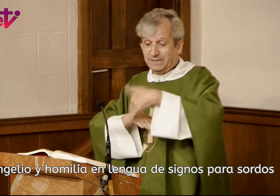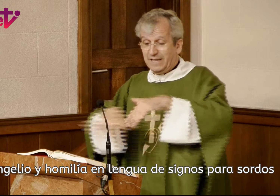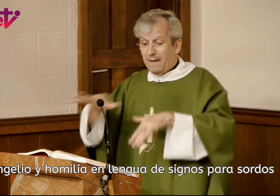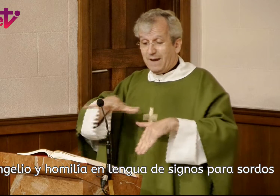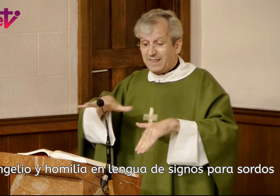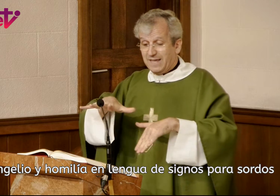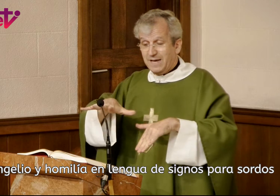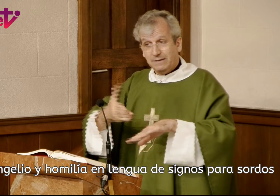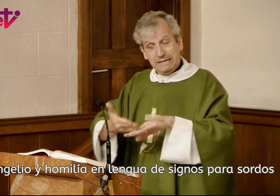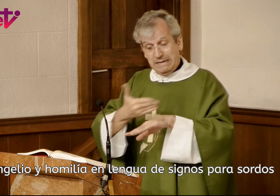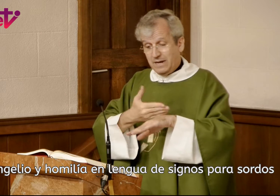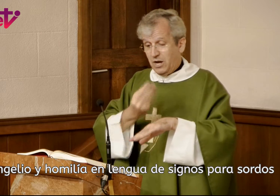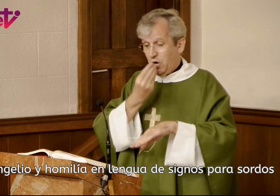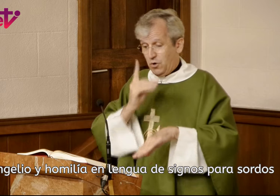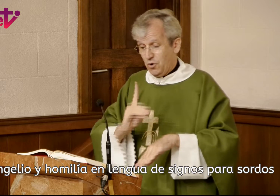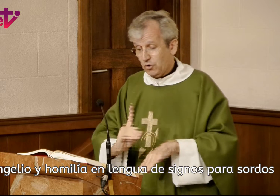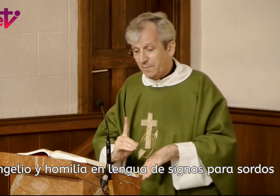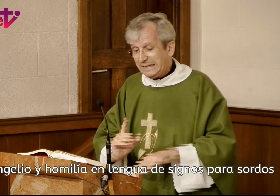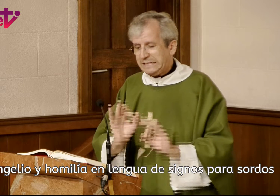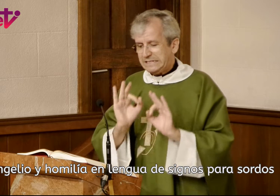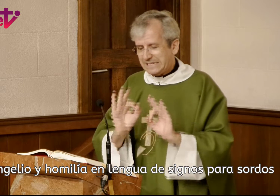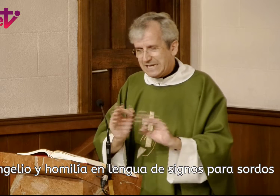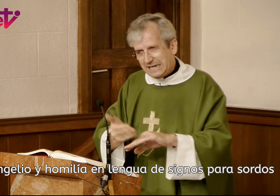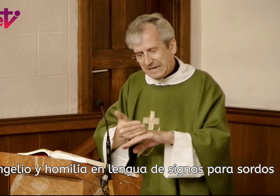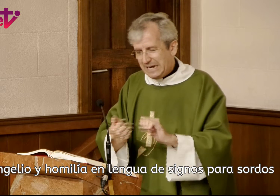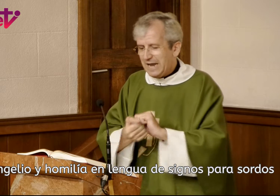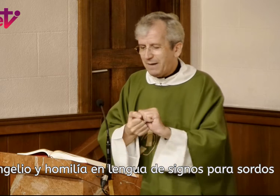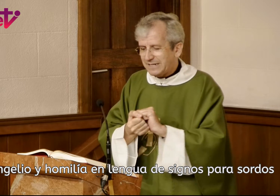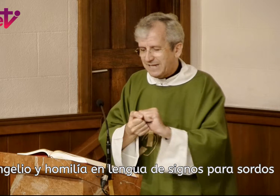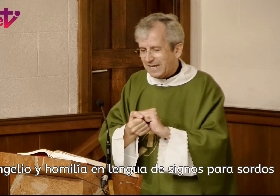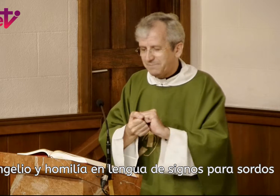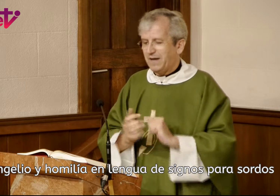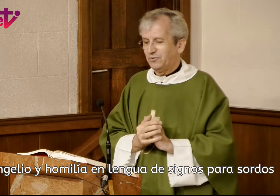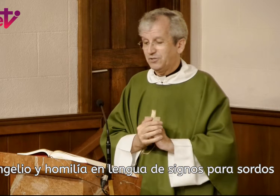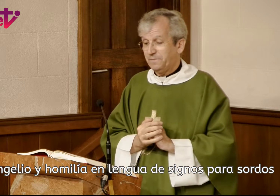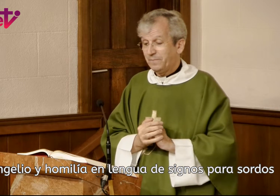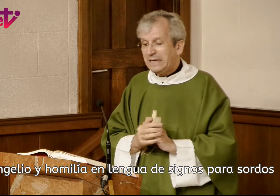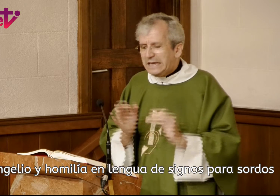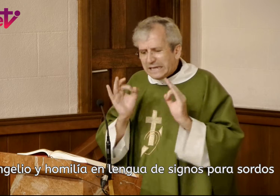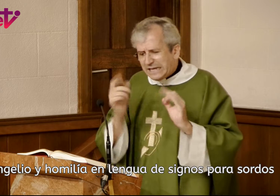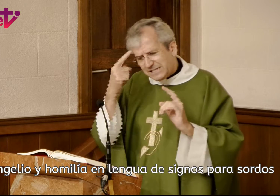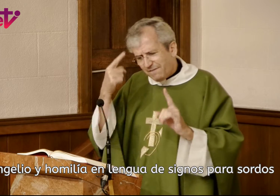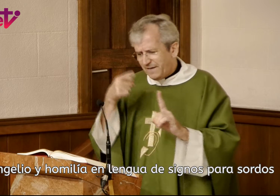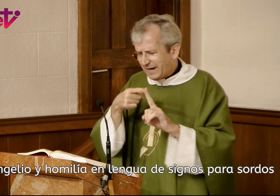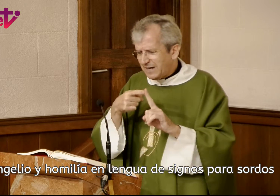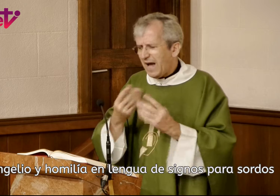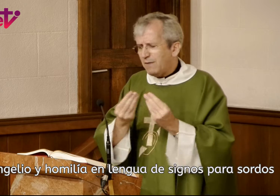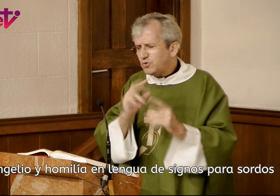de la plaza, no comen sin lavarse las manos. Y se aferran a